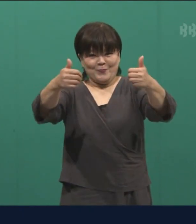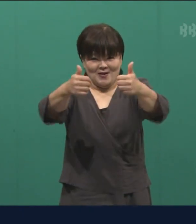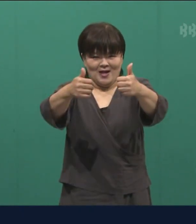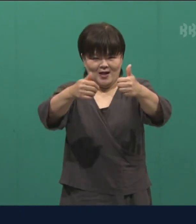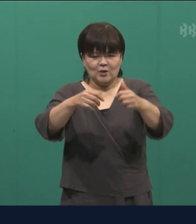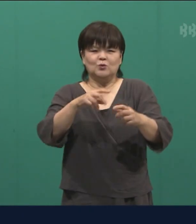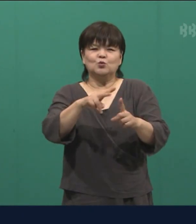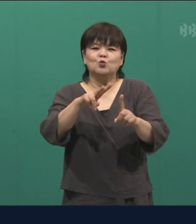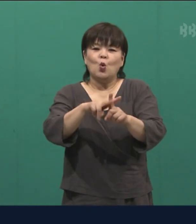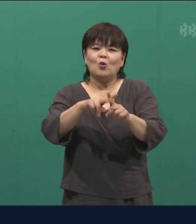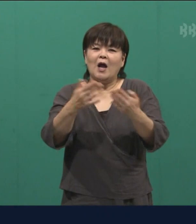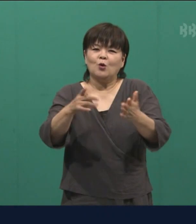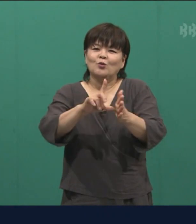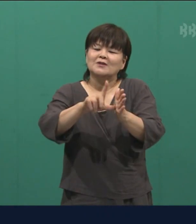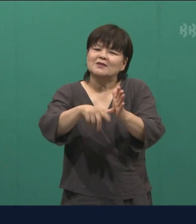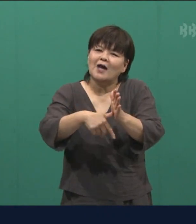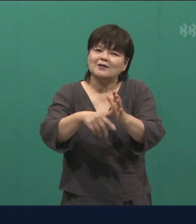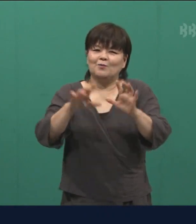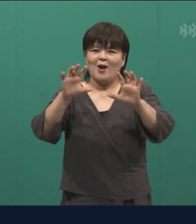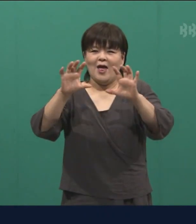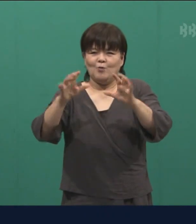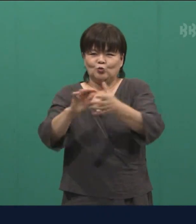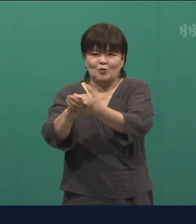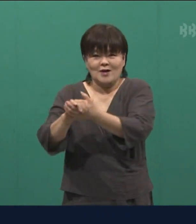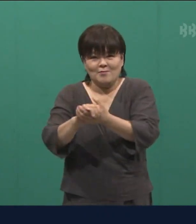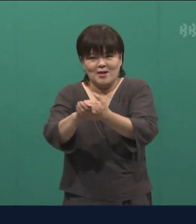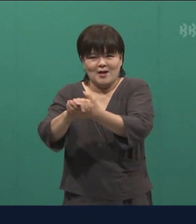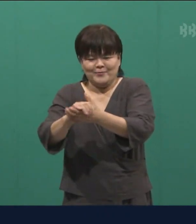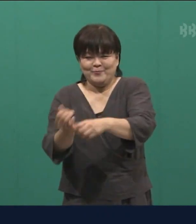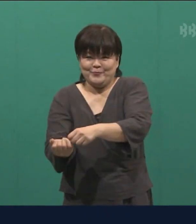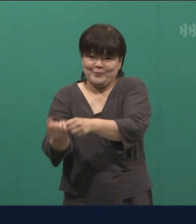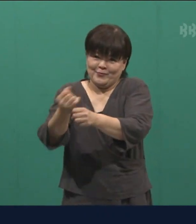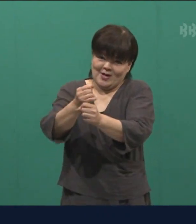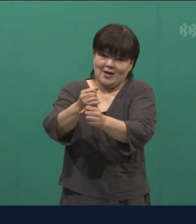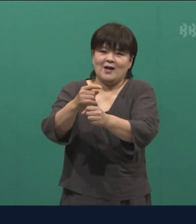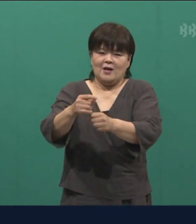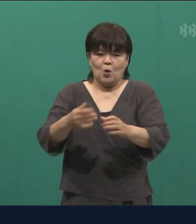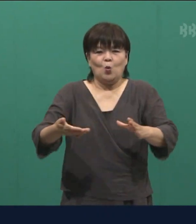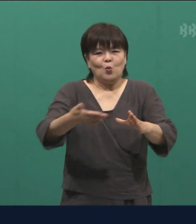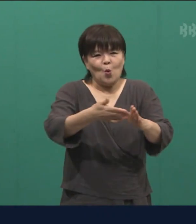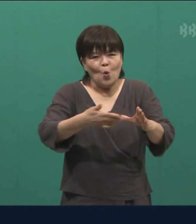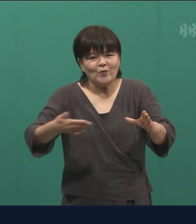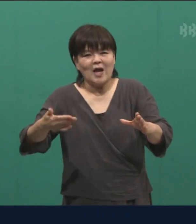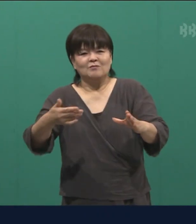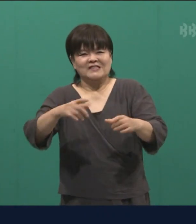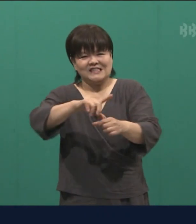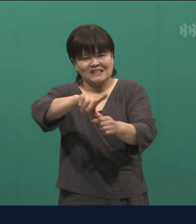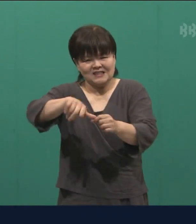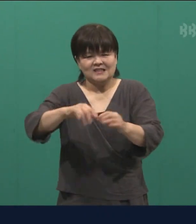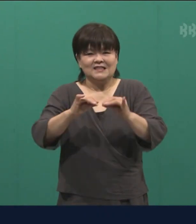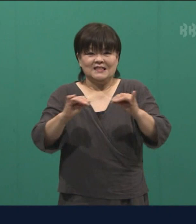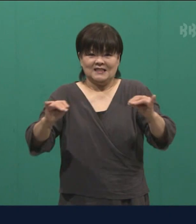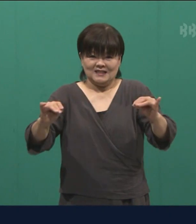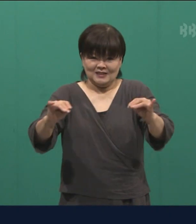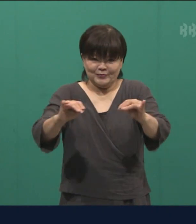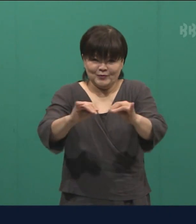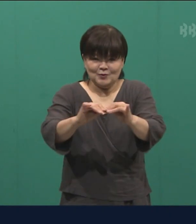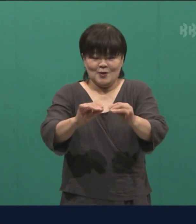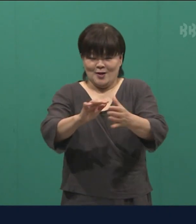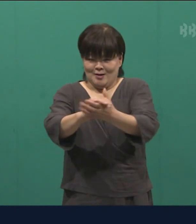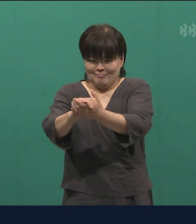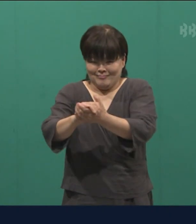決勝は接戦となり、小学校時代のバレーボール仲間で結成したという湖南地域のチーム